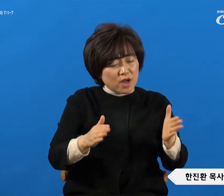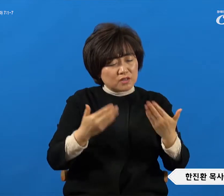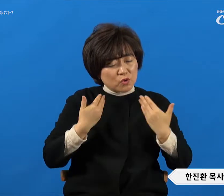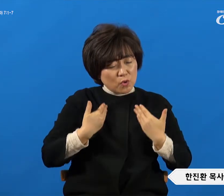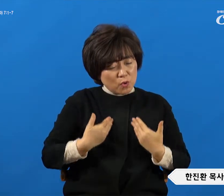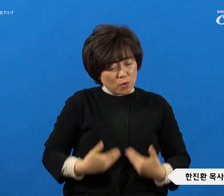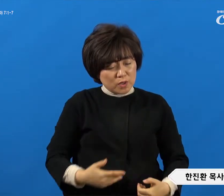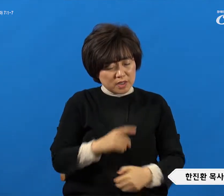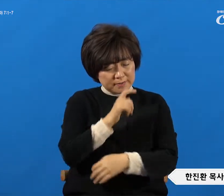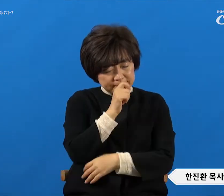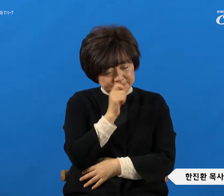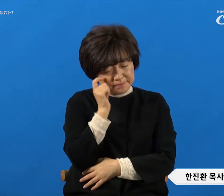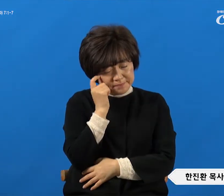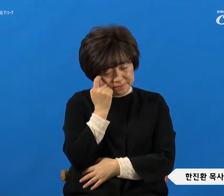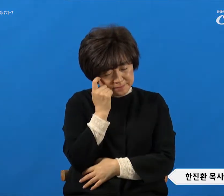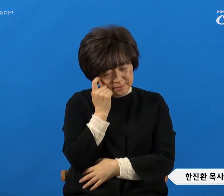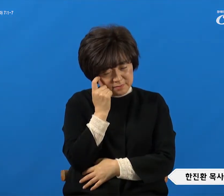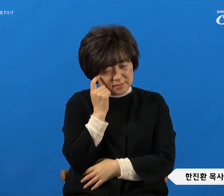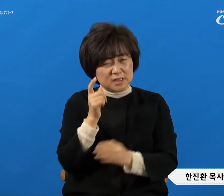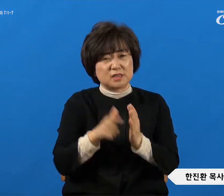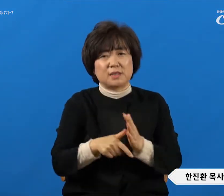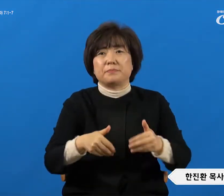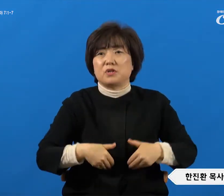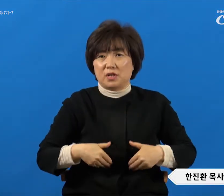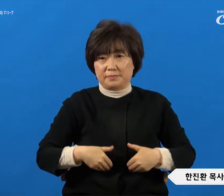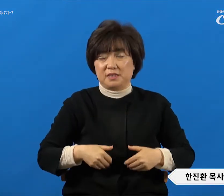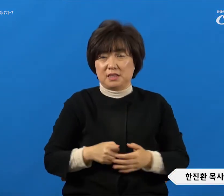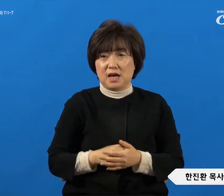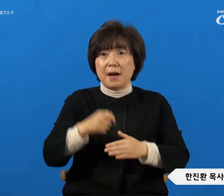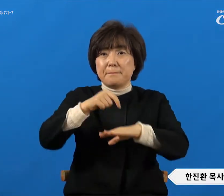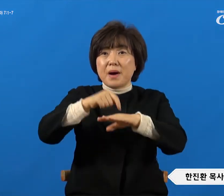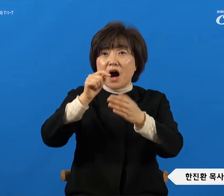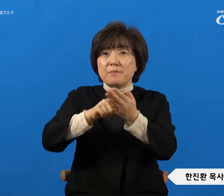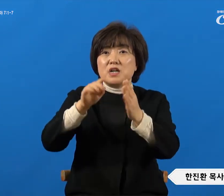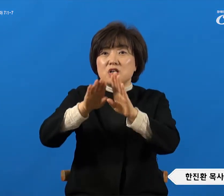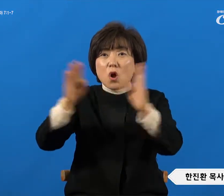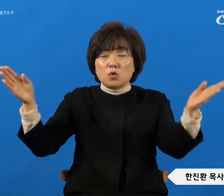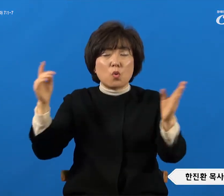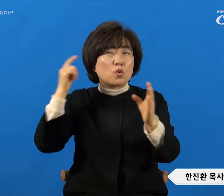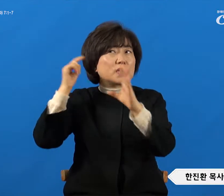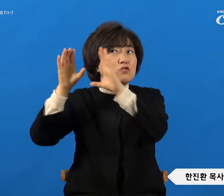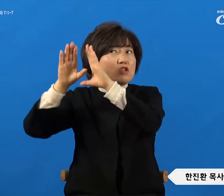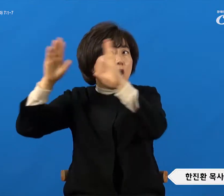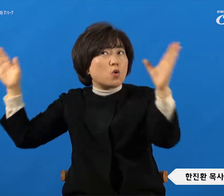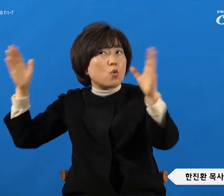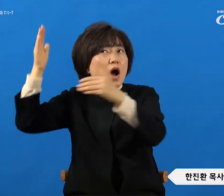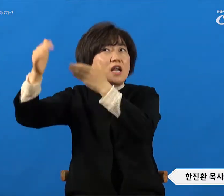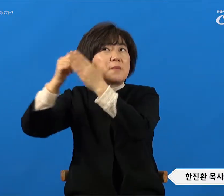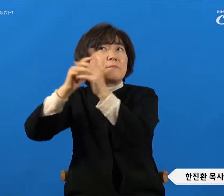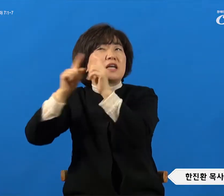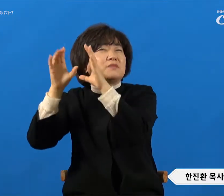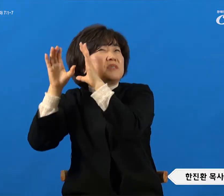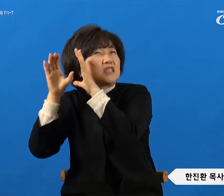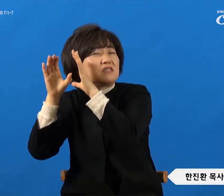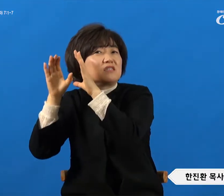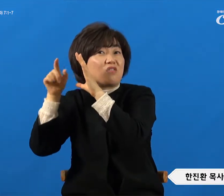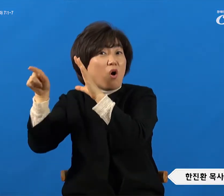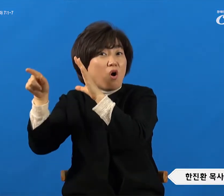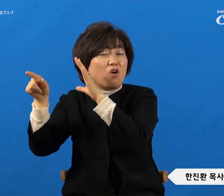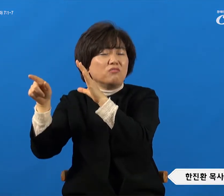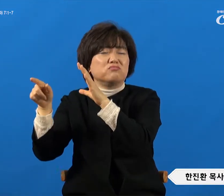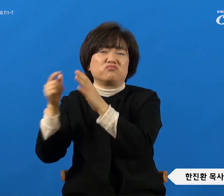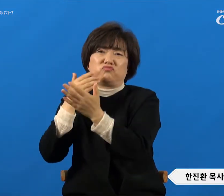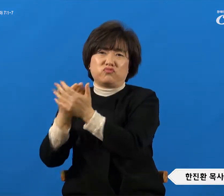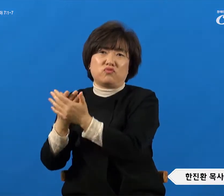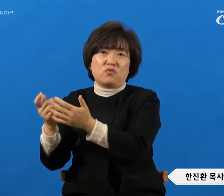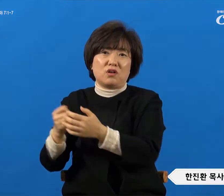필요합니다. 그렇게 마음을 열고 귀를 열고 말씀을 듣는 것과 헐레벌떡 정신없이